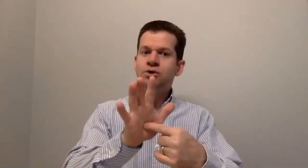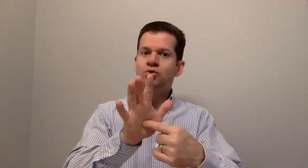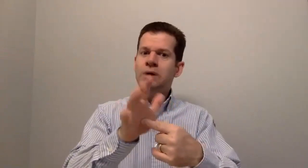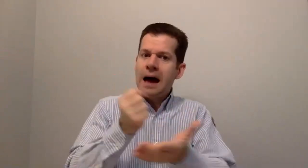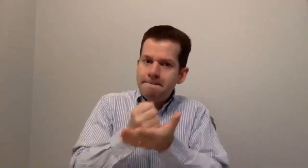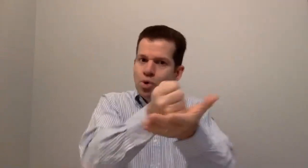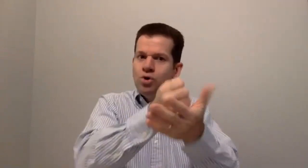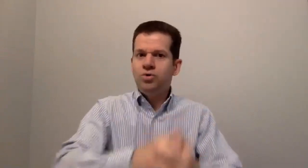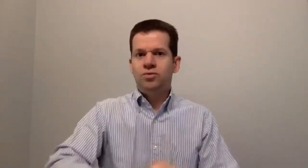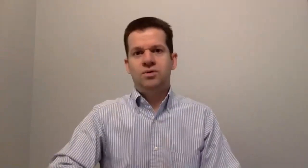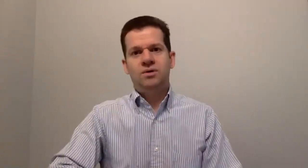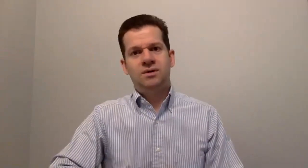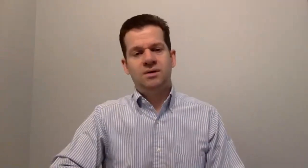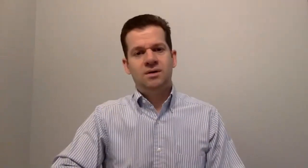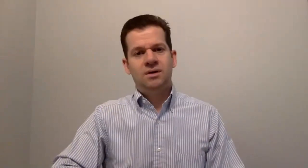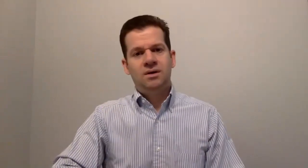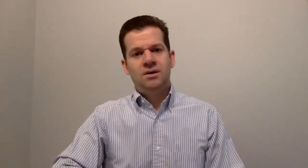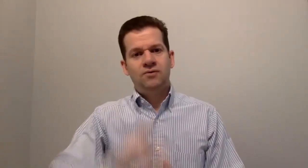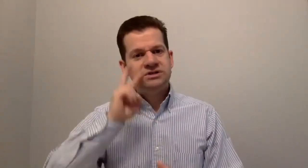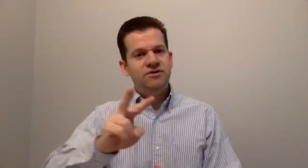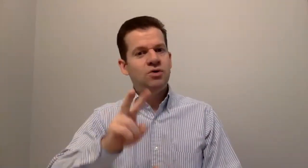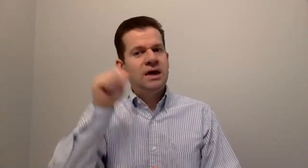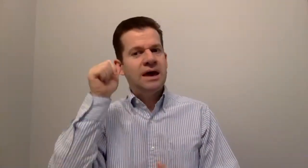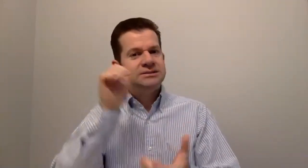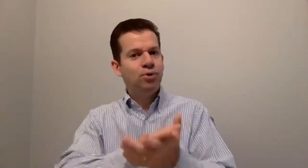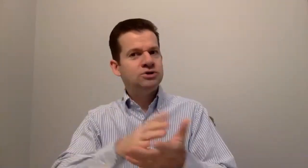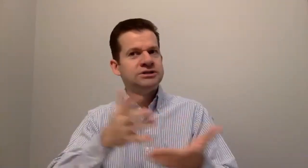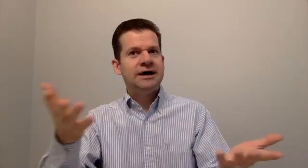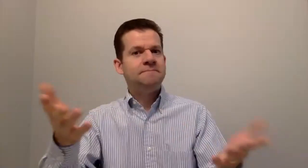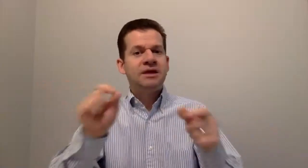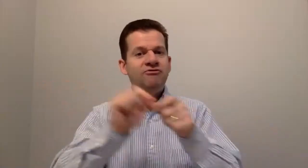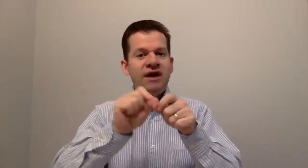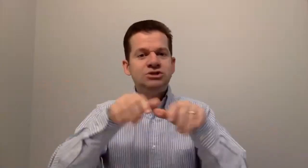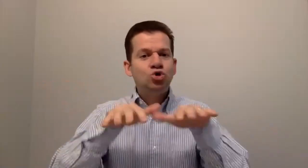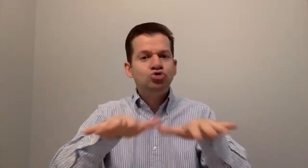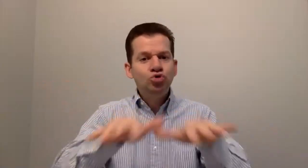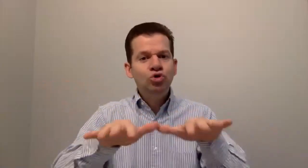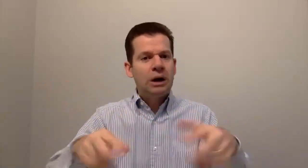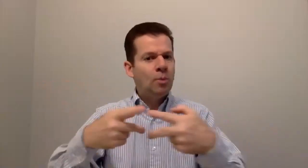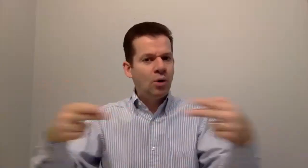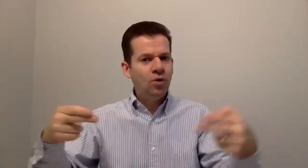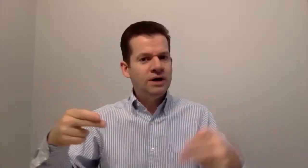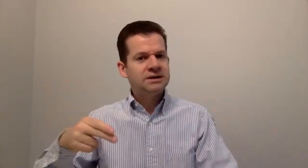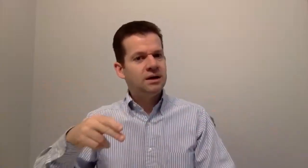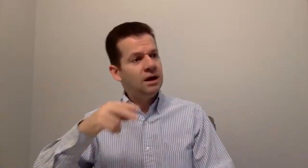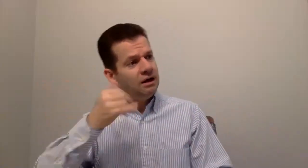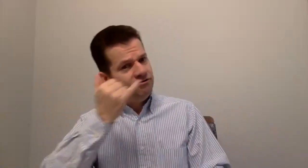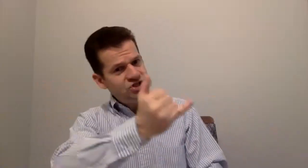mostrando apoio. Você viu que a esposa fez costura, alguma coisa? Diz para